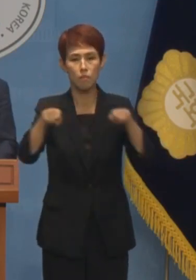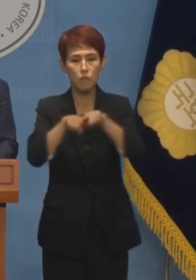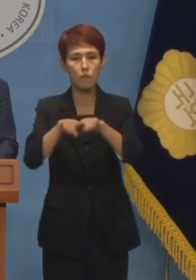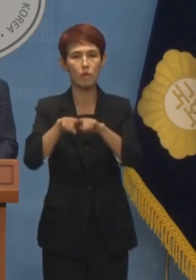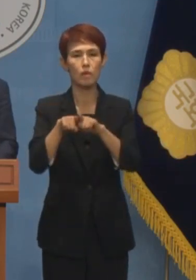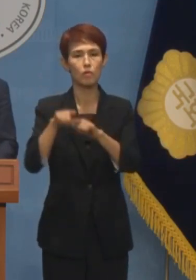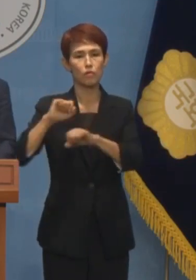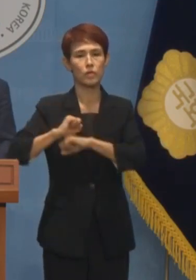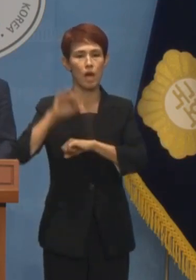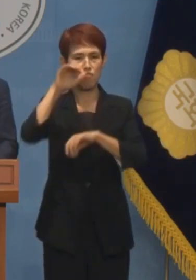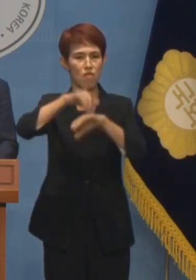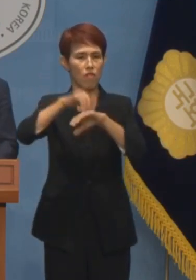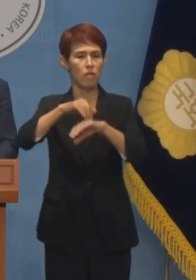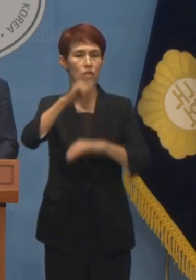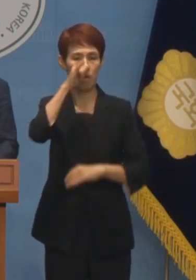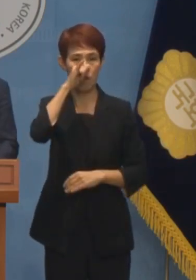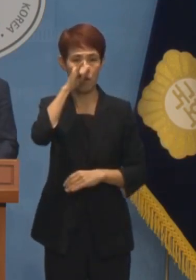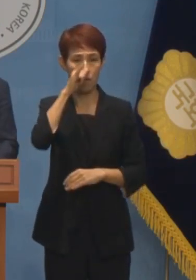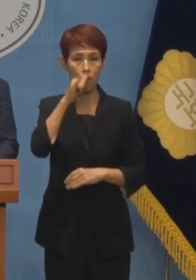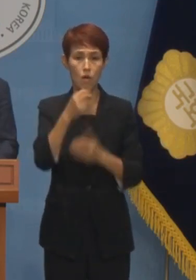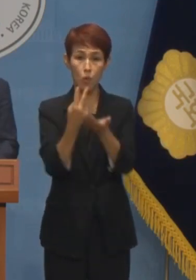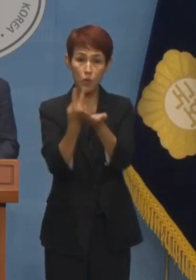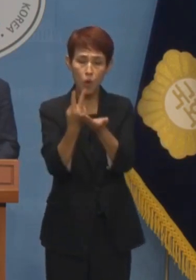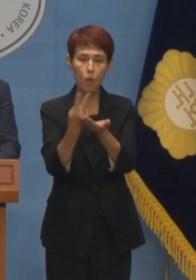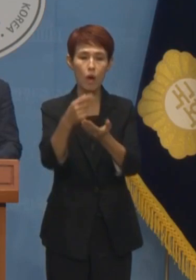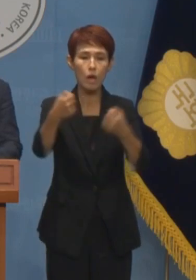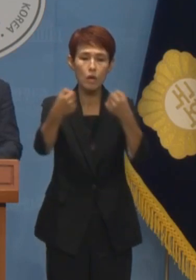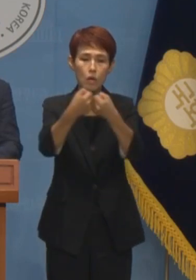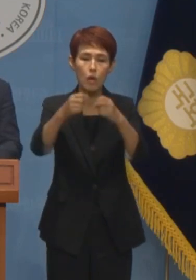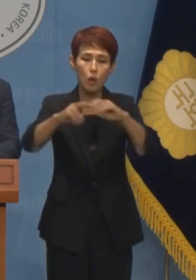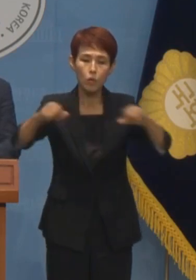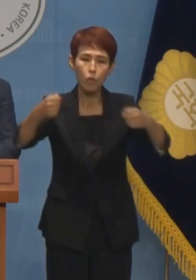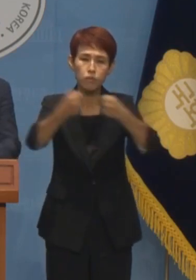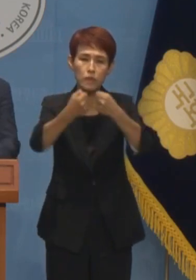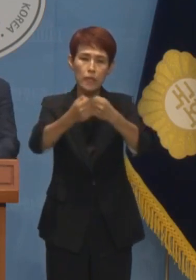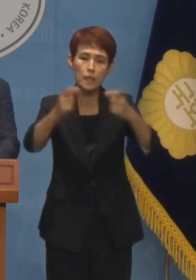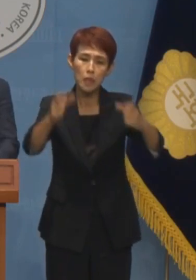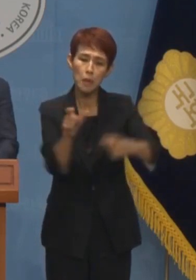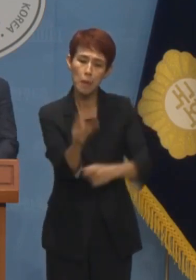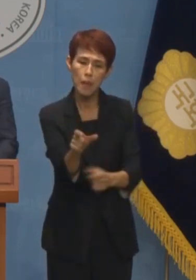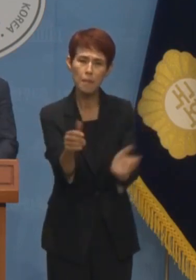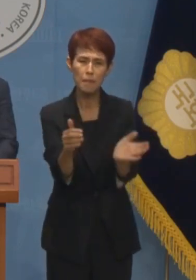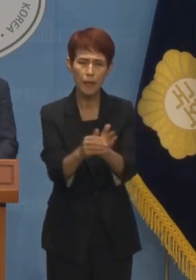기본 교재에 독도를 영토 분쟁 지역으로 기술했습니다.